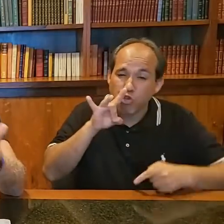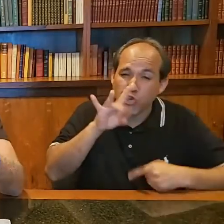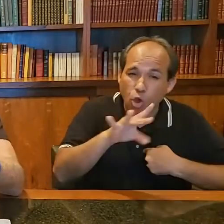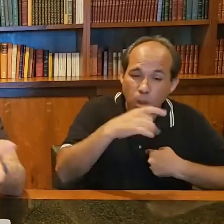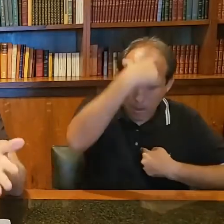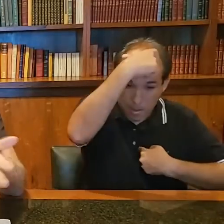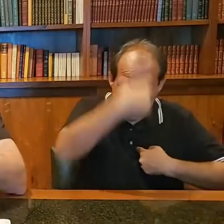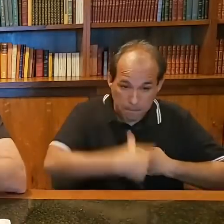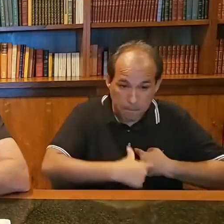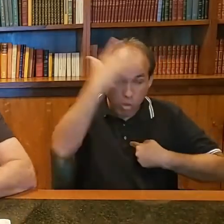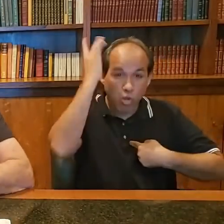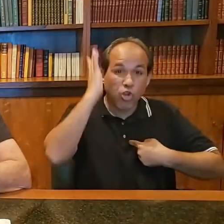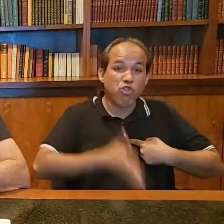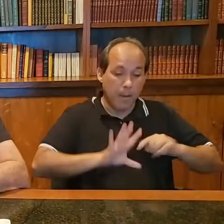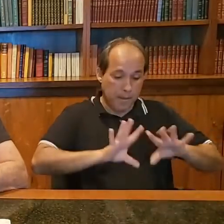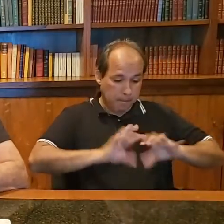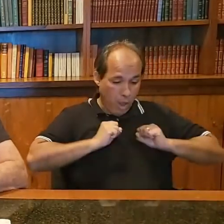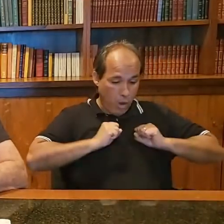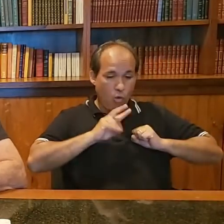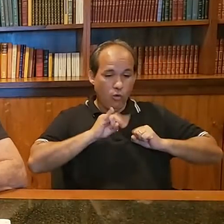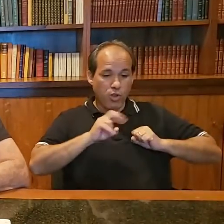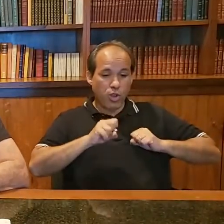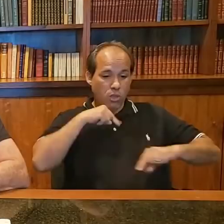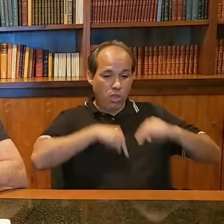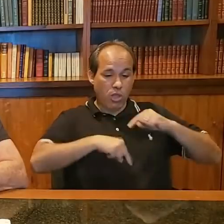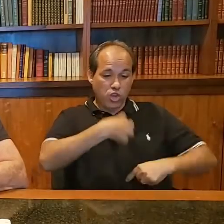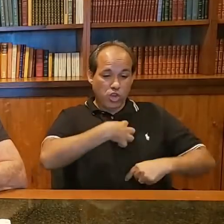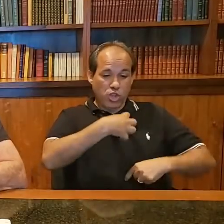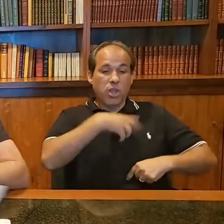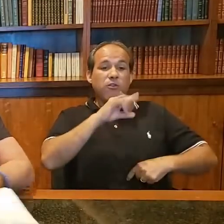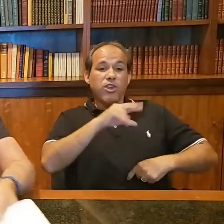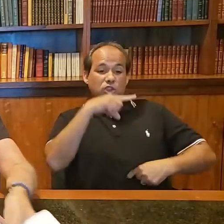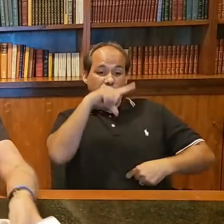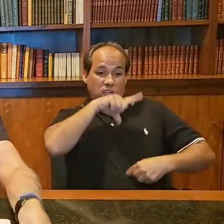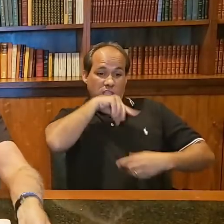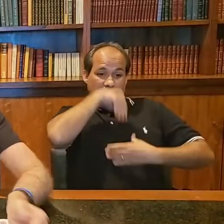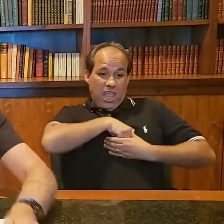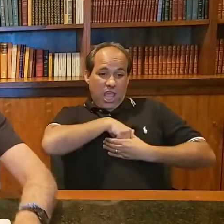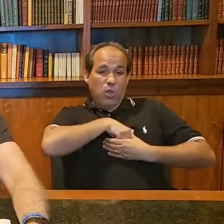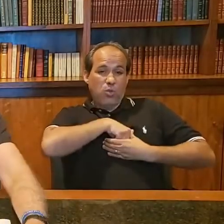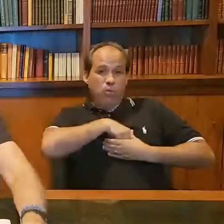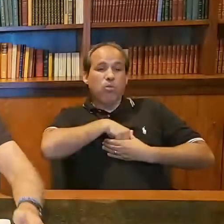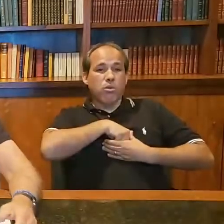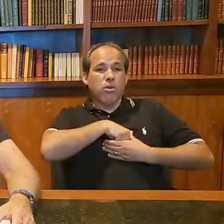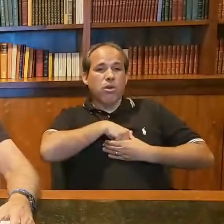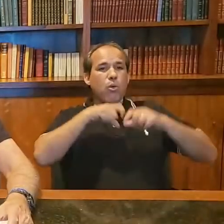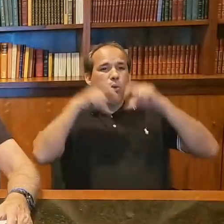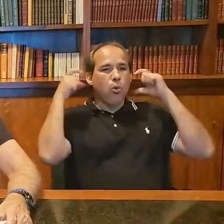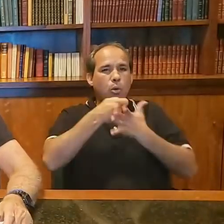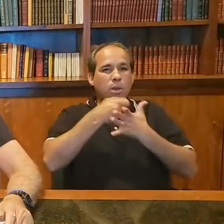pessoas infectadas. Quem não está infectado, não, pelo doutor Fauci, não precisa usar máscara.